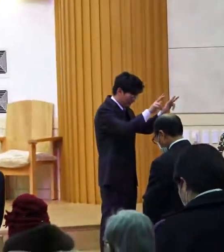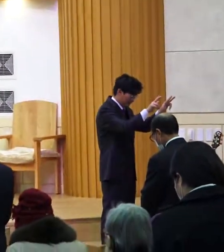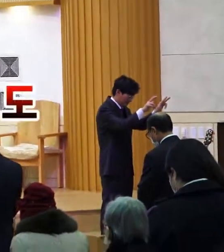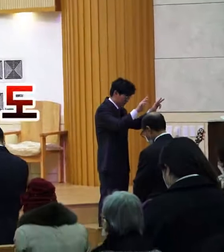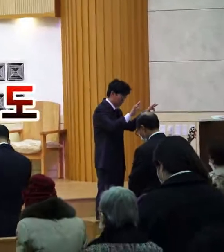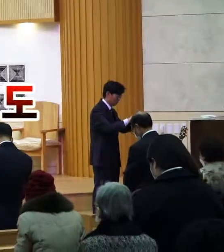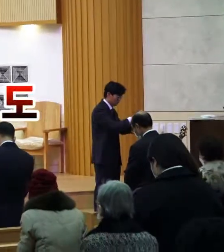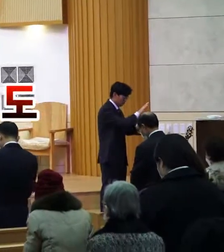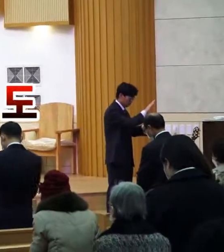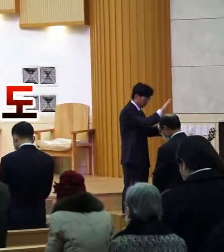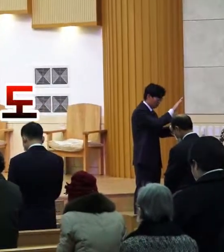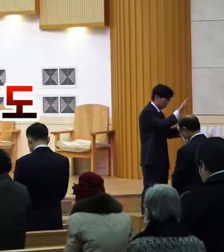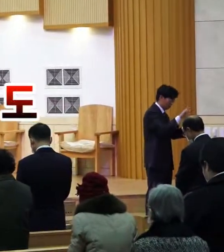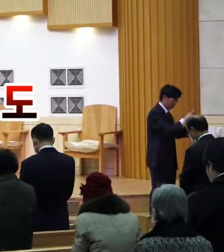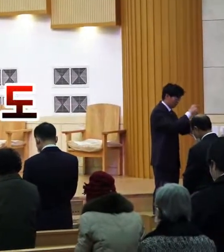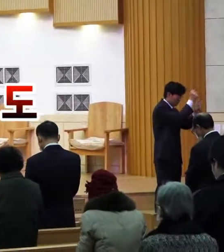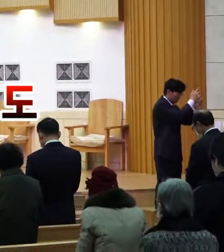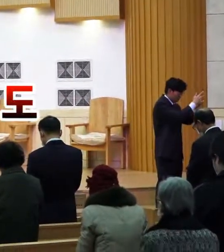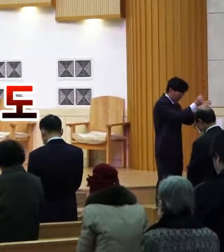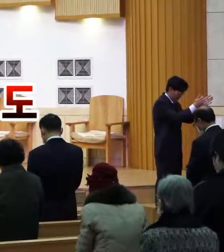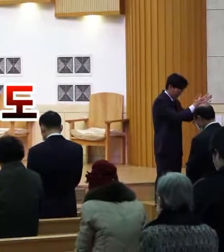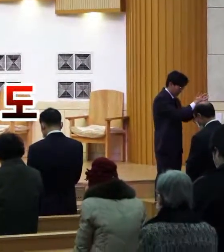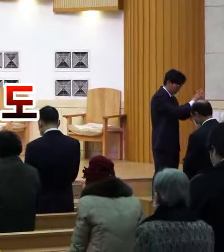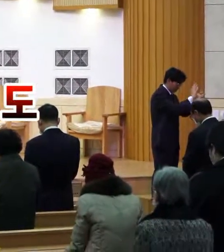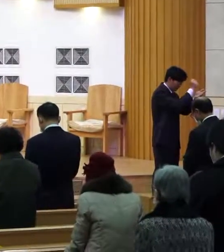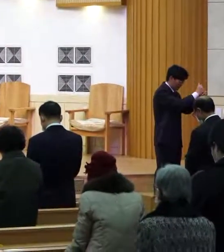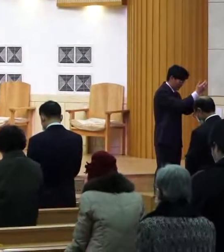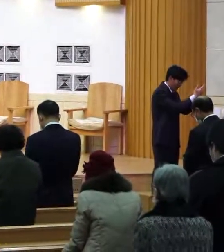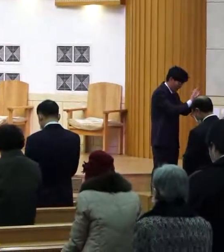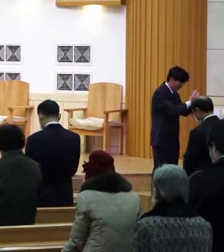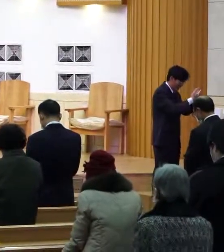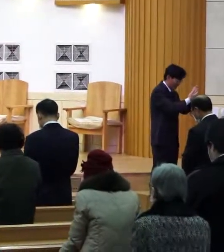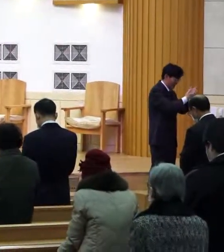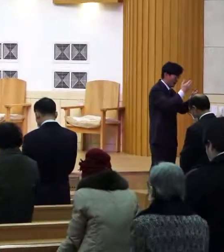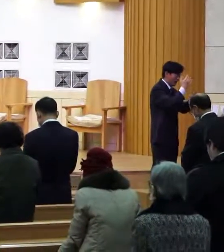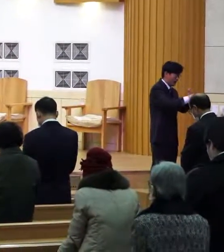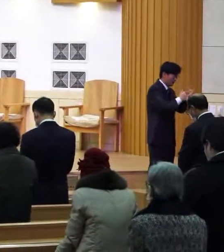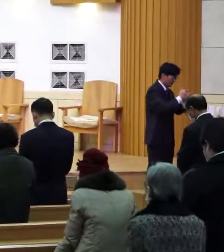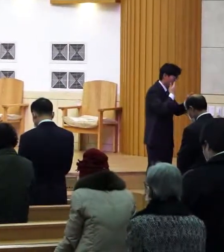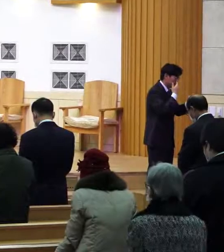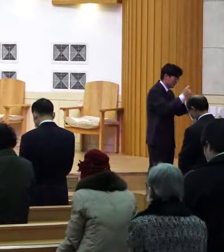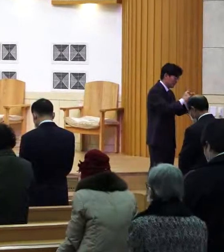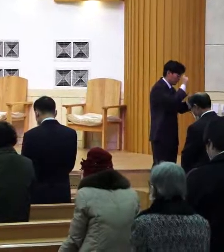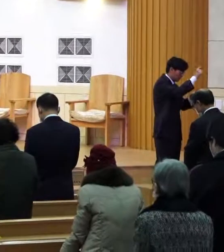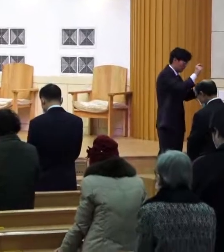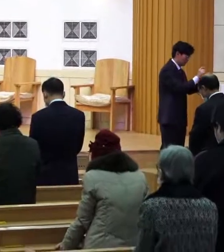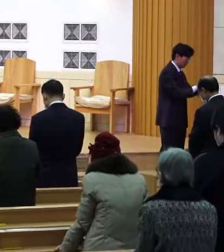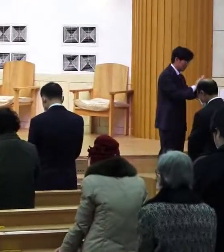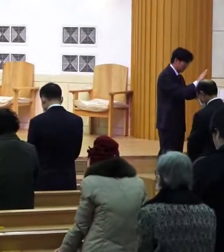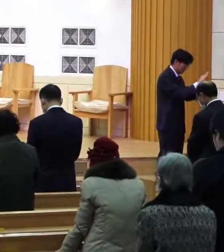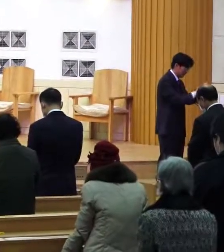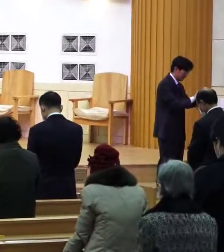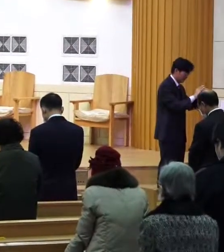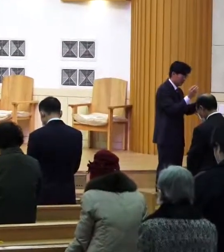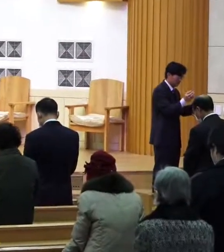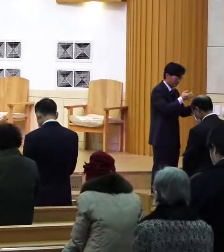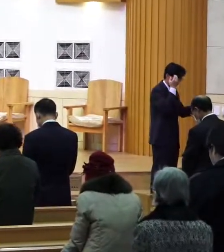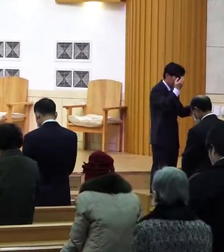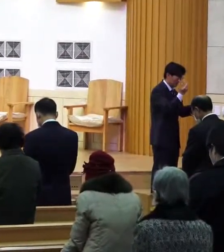이제는 우리 구주 예수 그리스도의 은혜와 하나님 아버지의 영원하신 사랑하심과